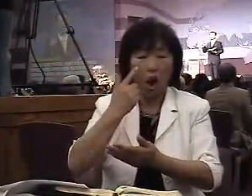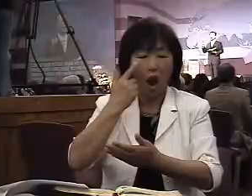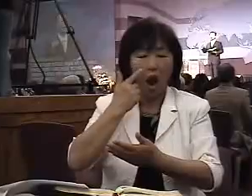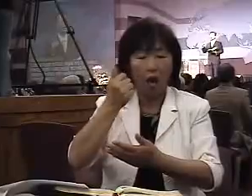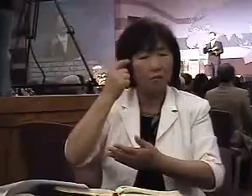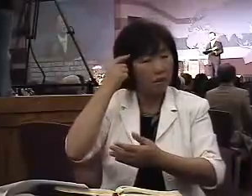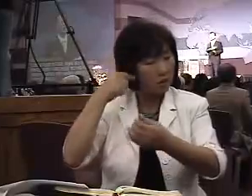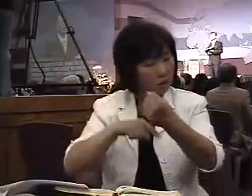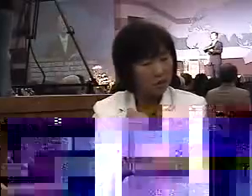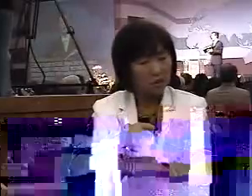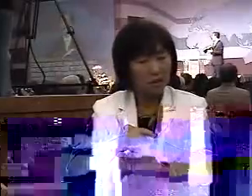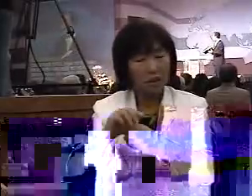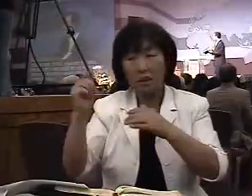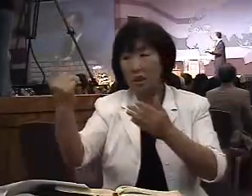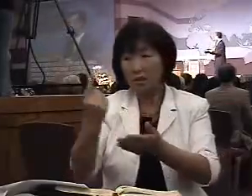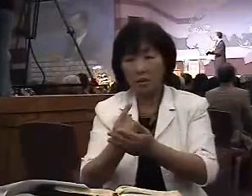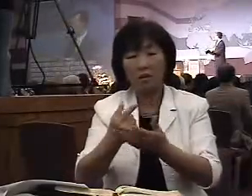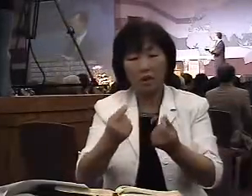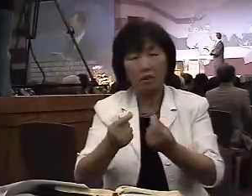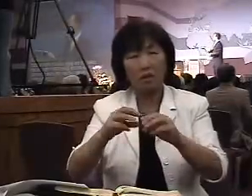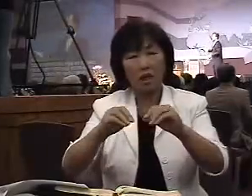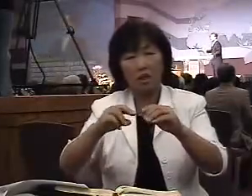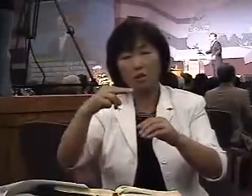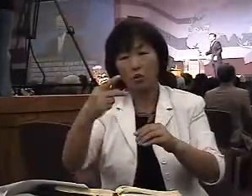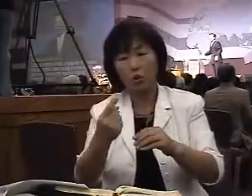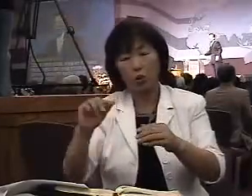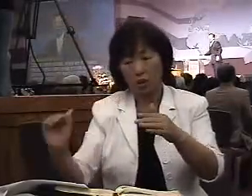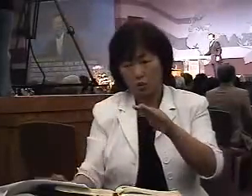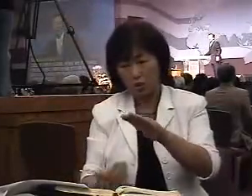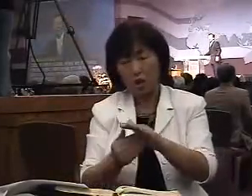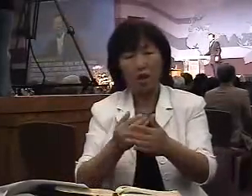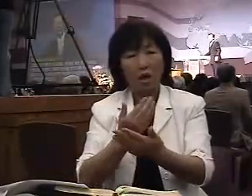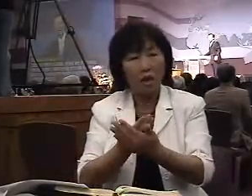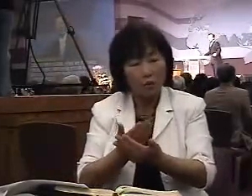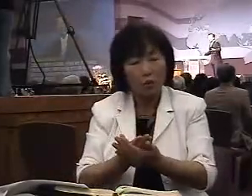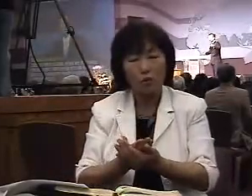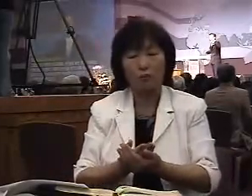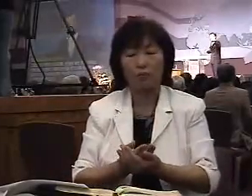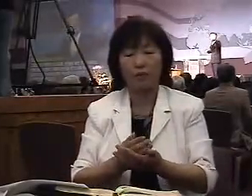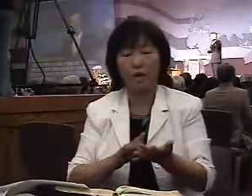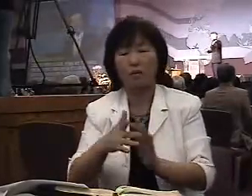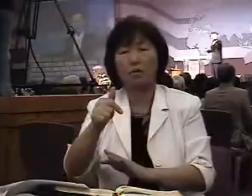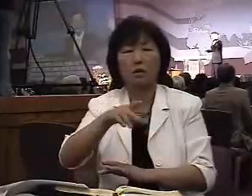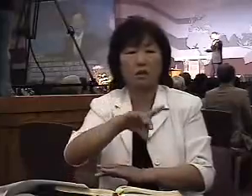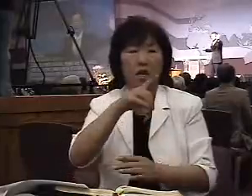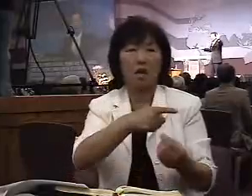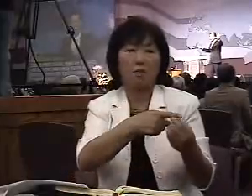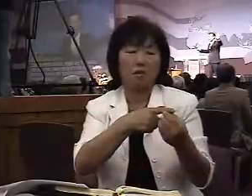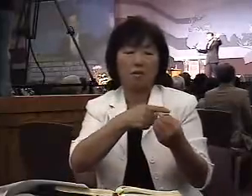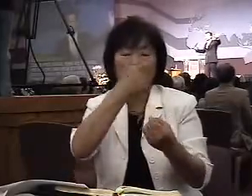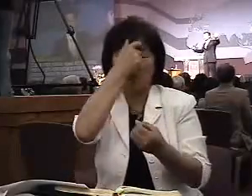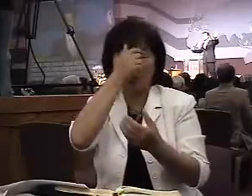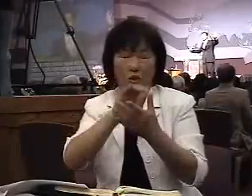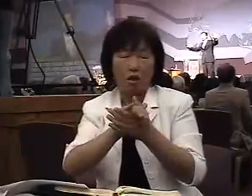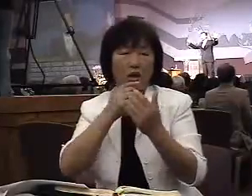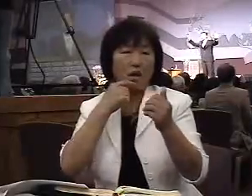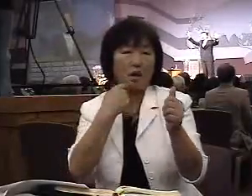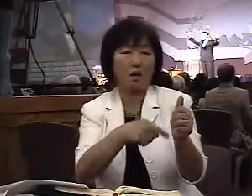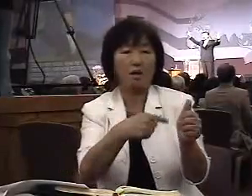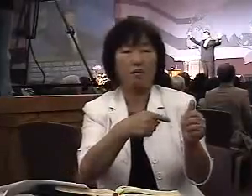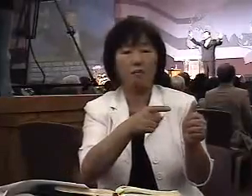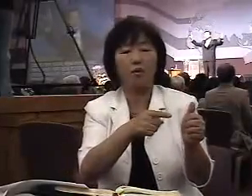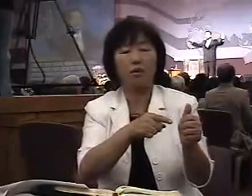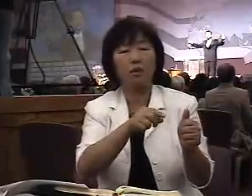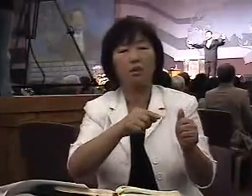이루어진 것까지 땅에서도 이루어지게 하소서. 이 말씀을 보면은요, 여러분 예수님께서 제일 먼저 기도하라고 가르치신 것이